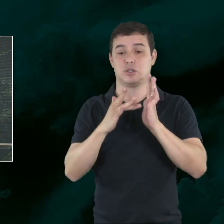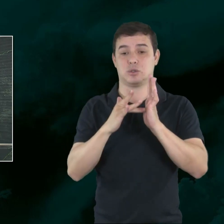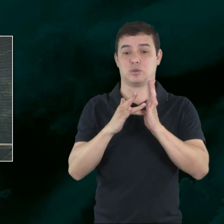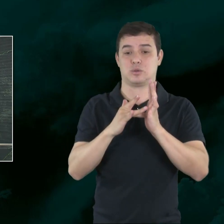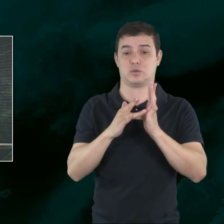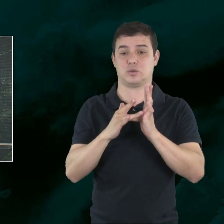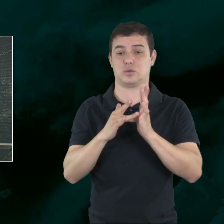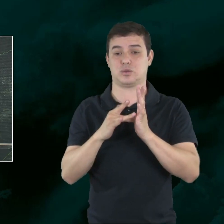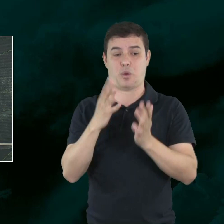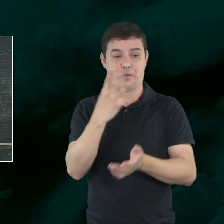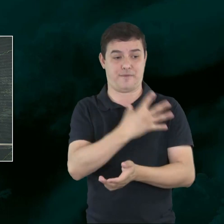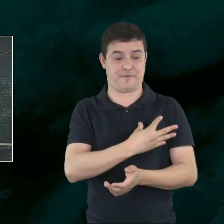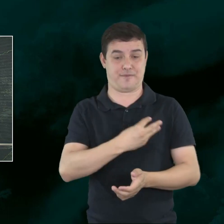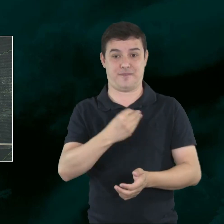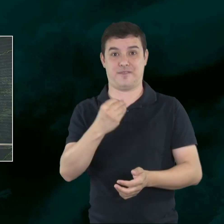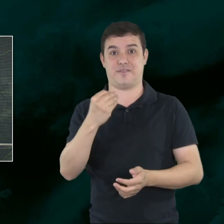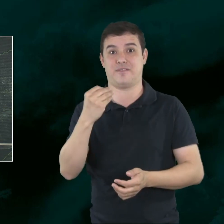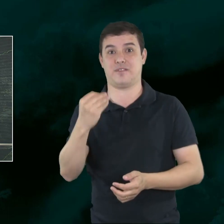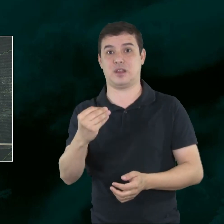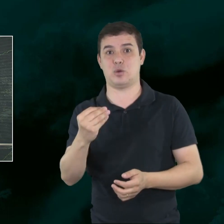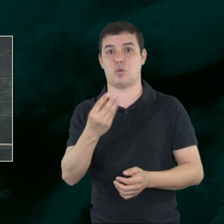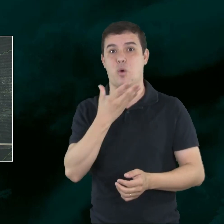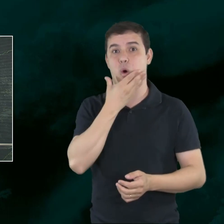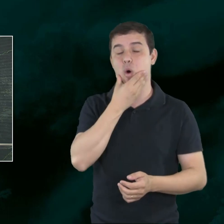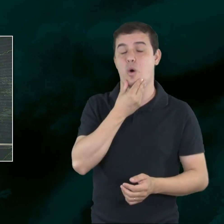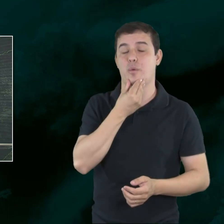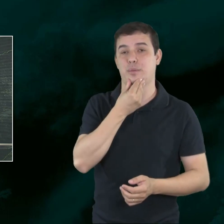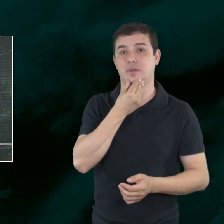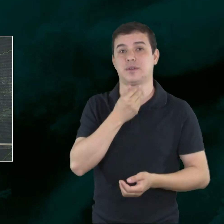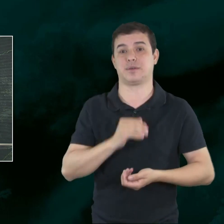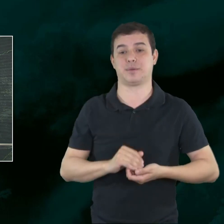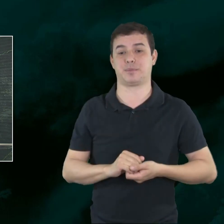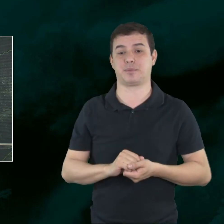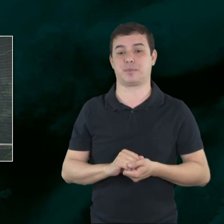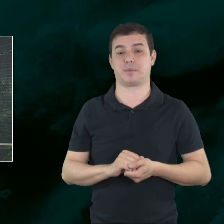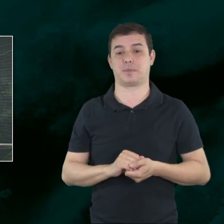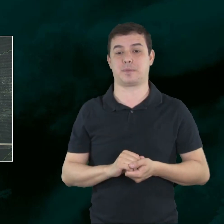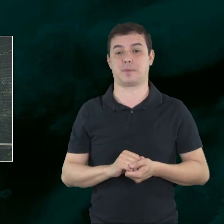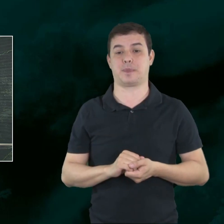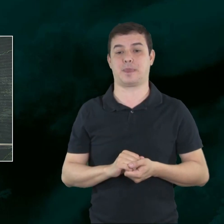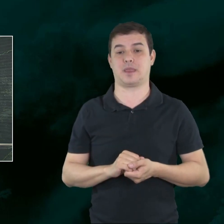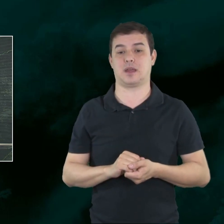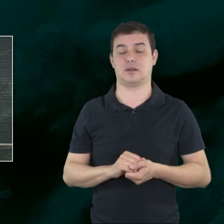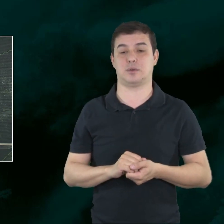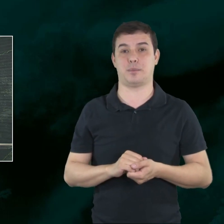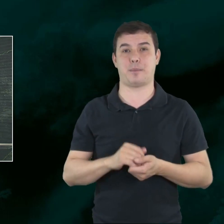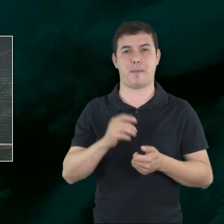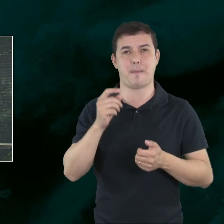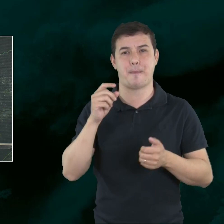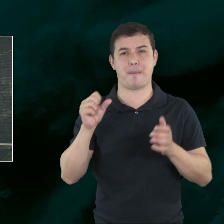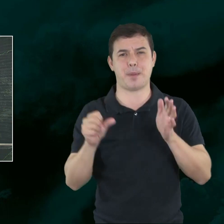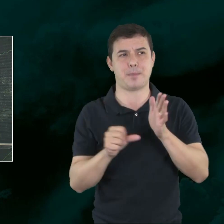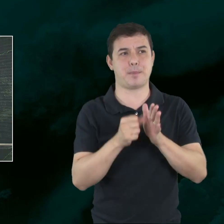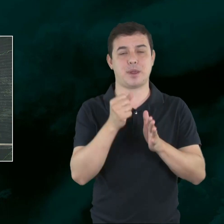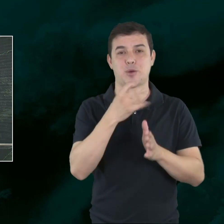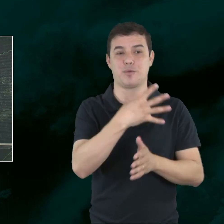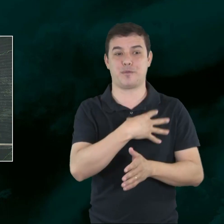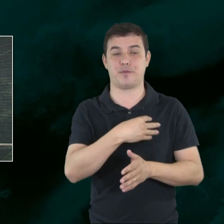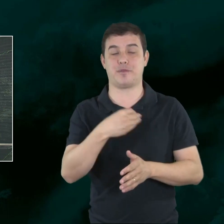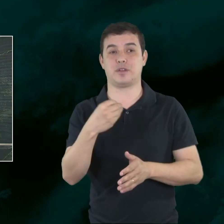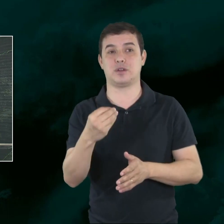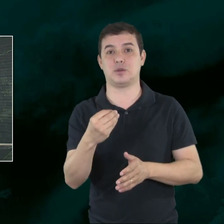e gerou filho, né, como homem, filho do homem, foi gerado filho primogênito de Deus, e Deus